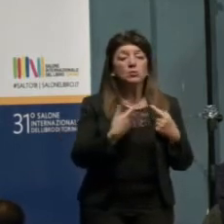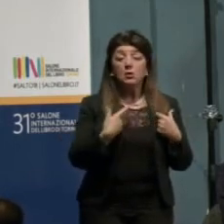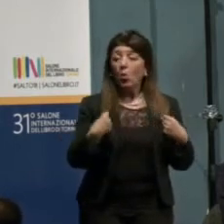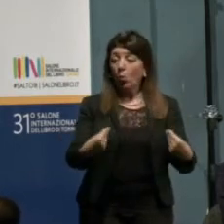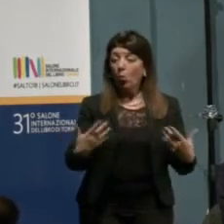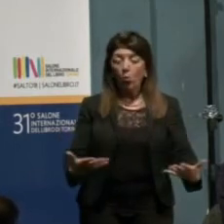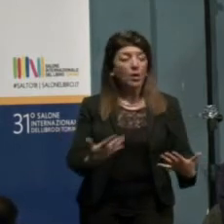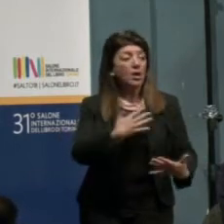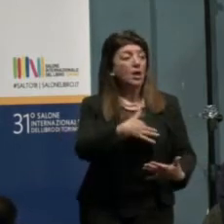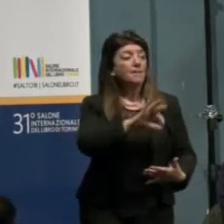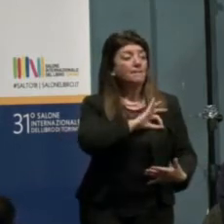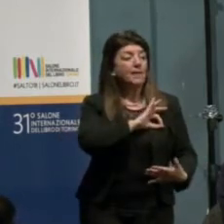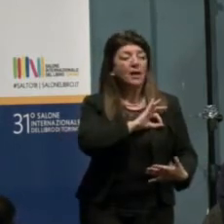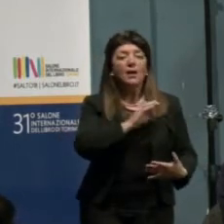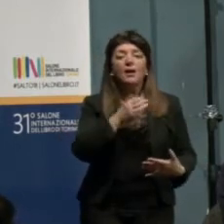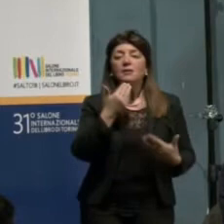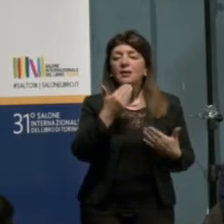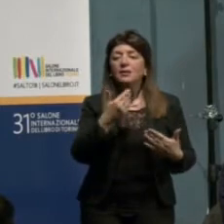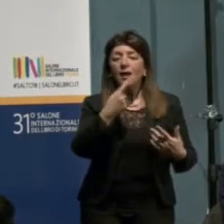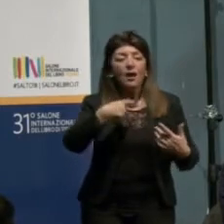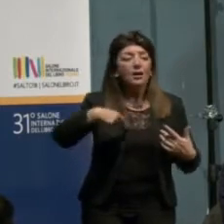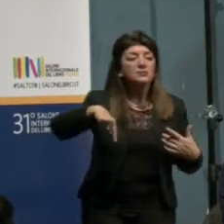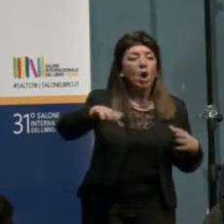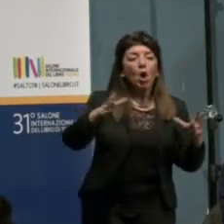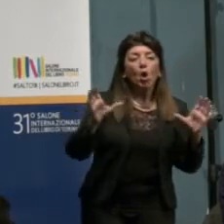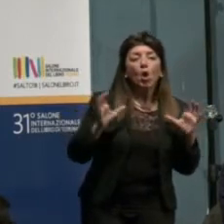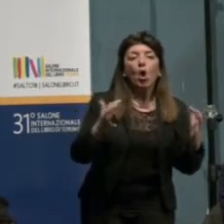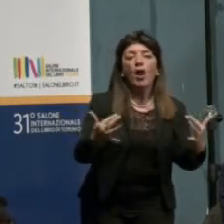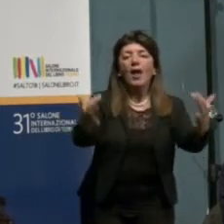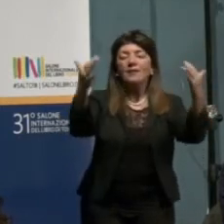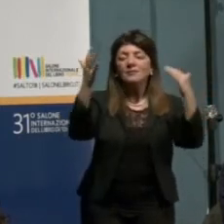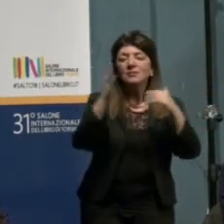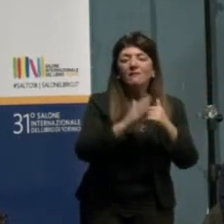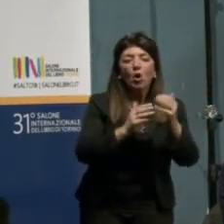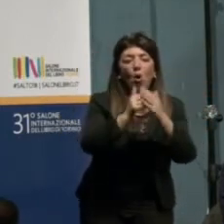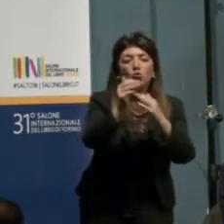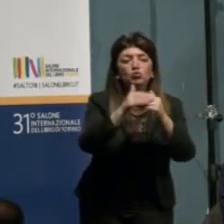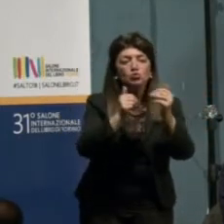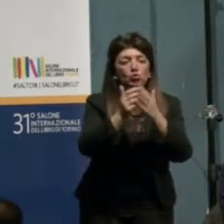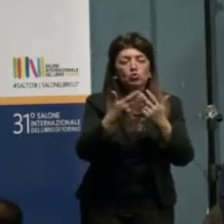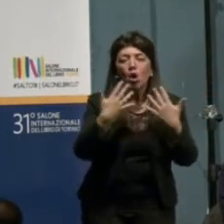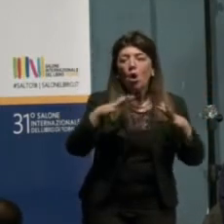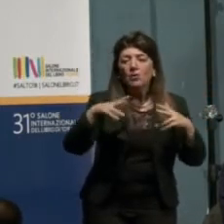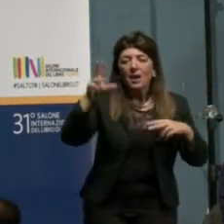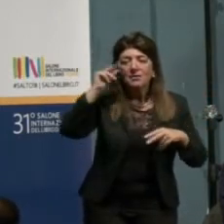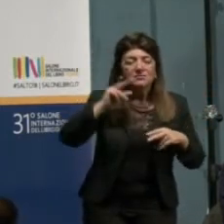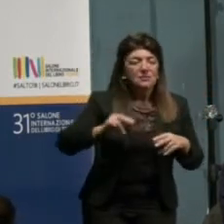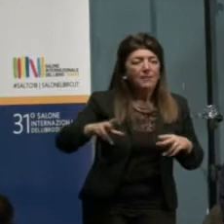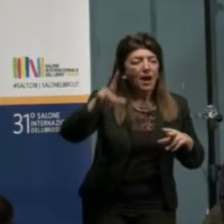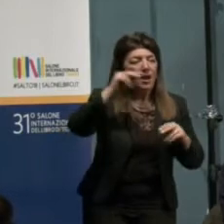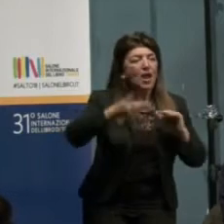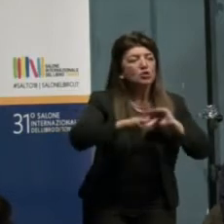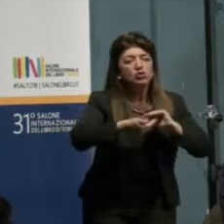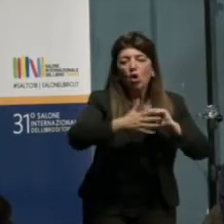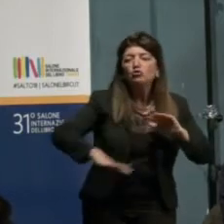di una costruzione collettiva ormai la cui si parla di società della conoscenza i paradigmi della conoscenza